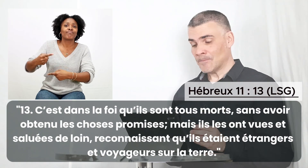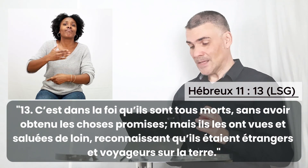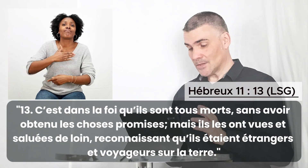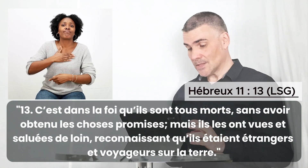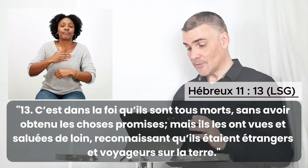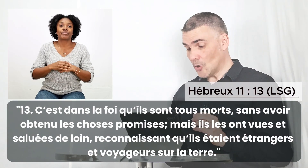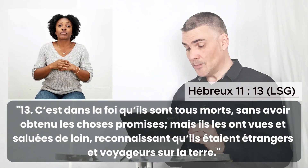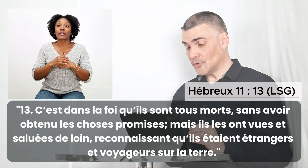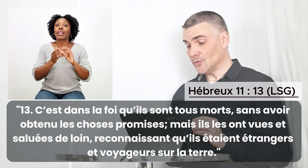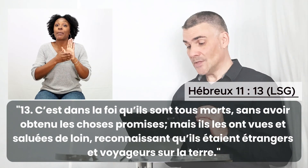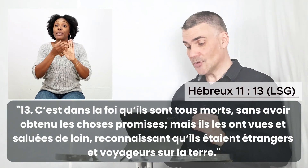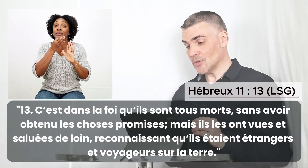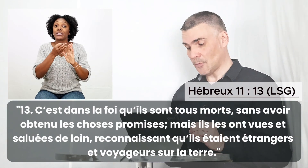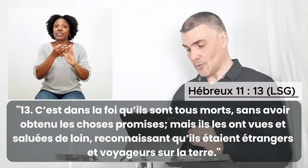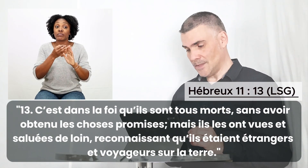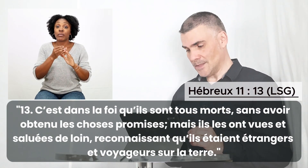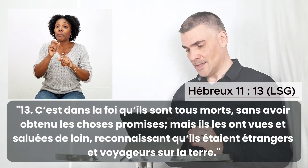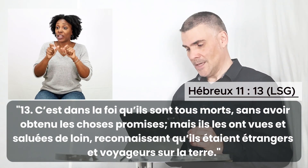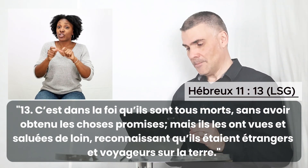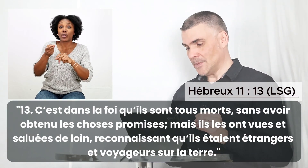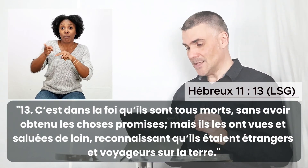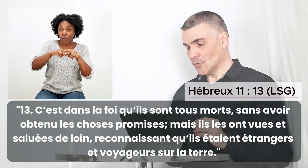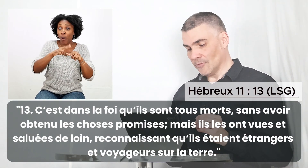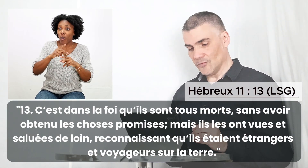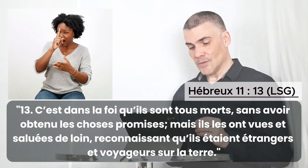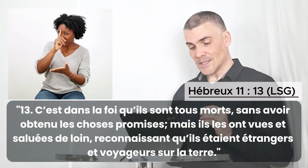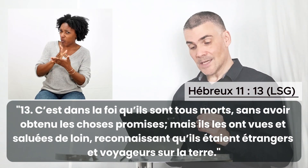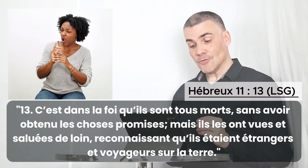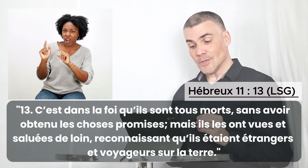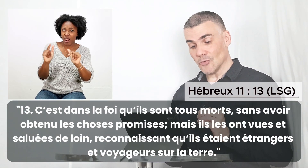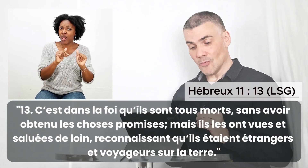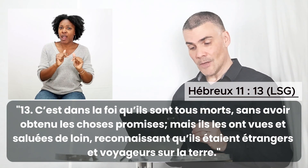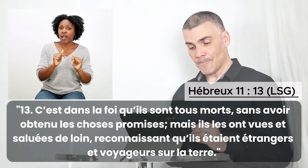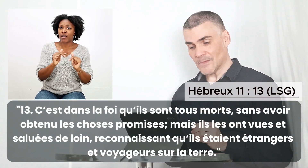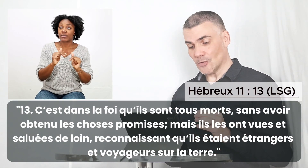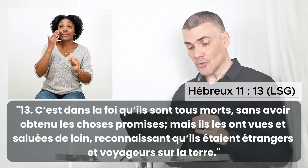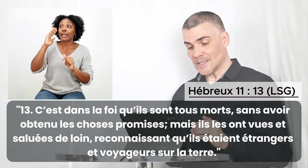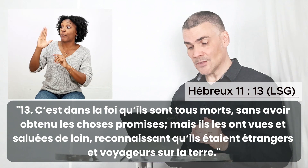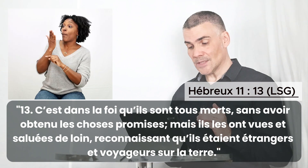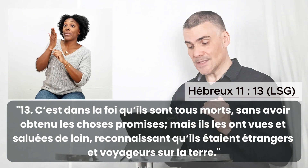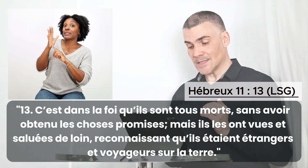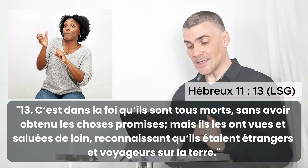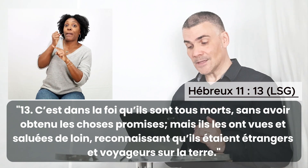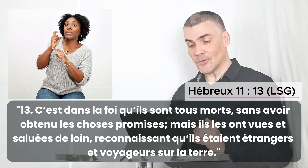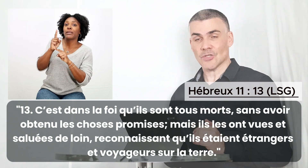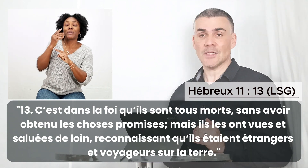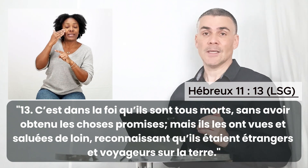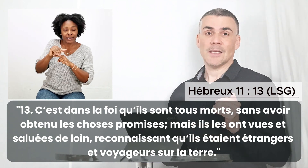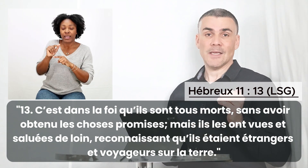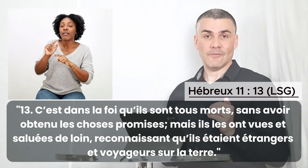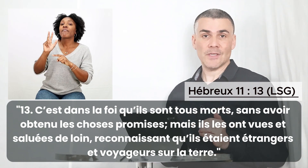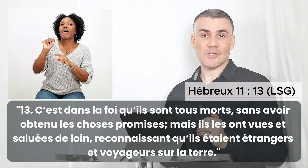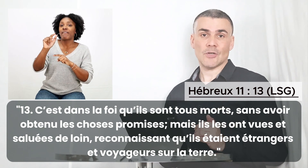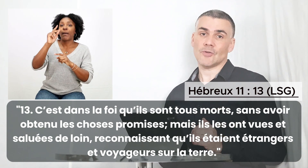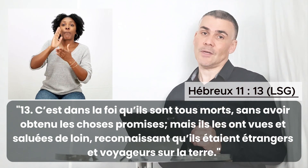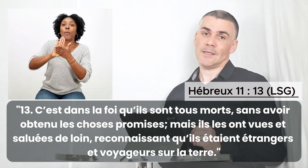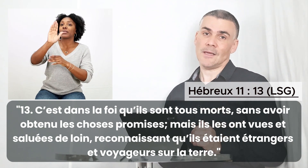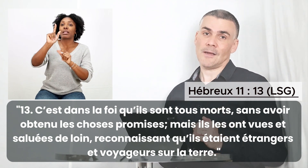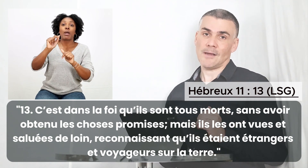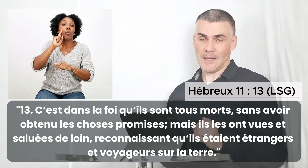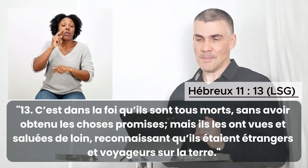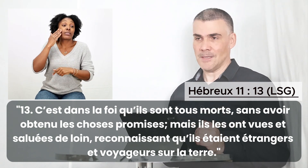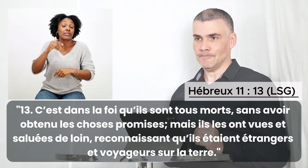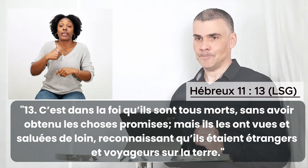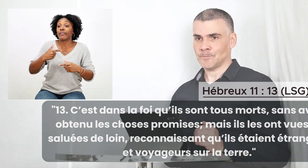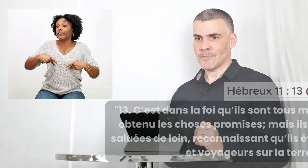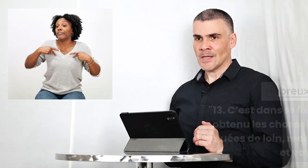morts, sans avoir obtenu les choses promises, mais les ont vus et salués de loin, reconnaissant qu'ils étaient étrangers et voyageurs sur la